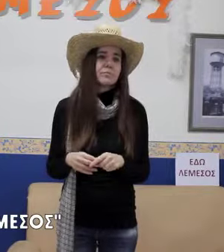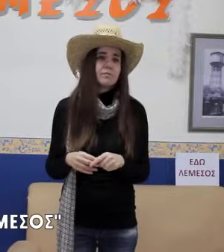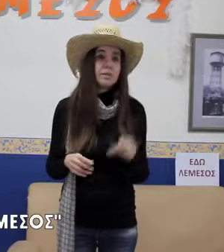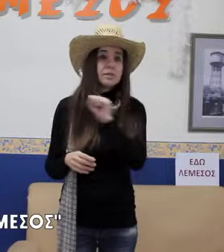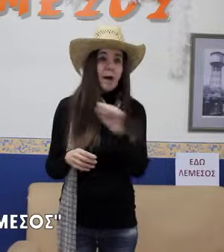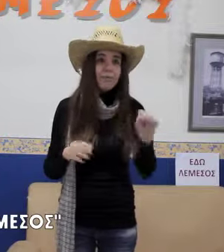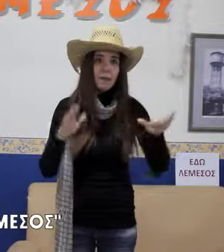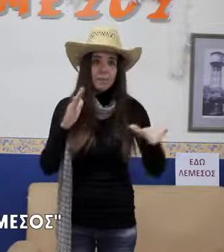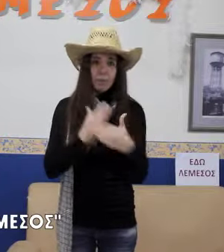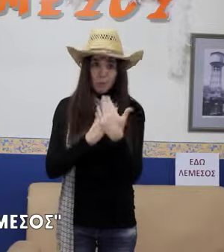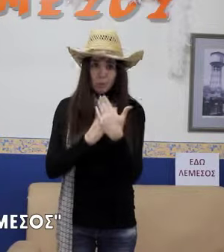Σάββατο 1 Μαρτίου,